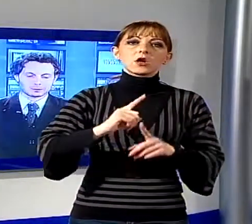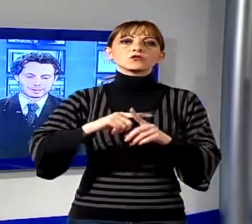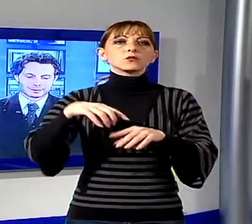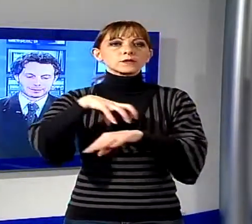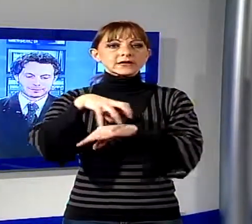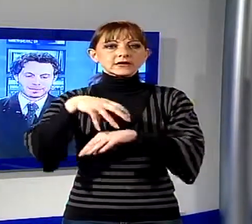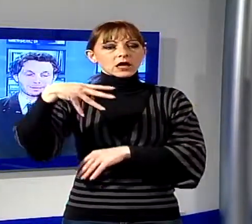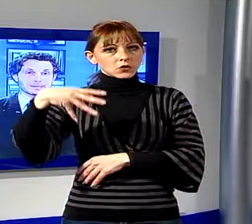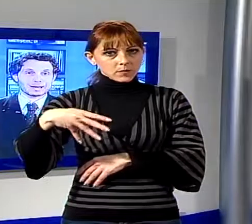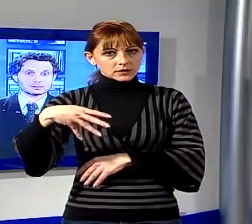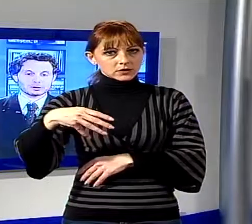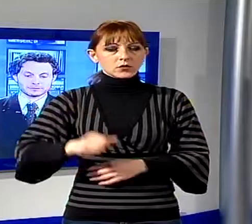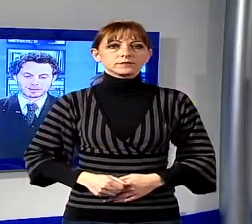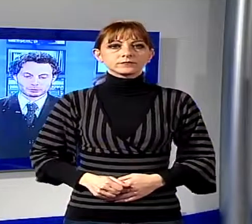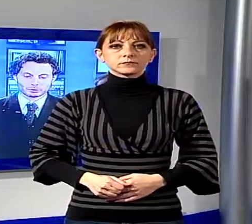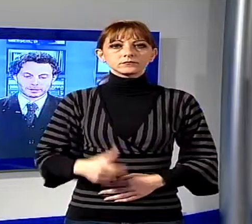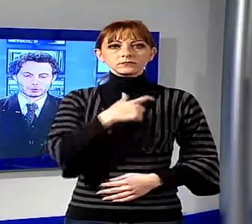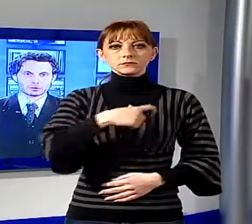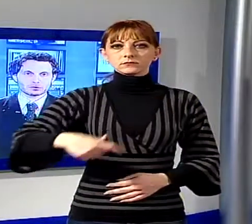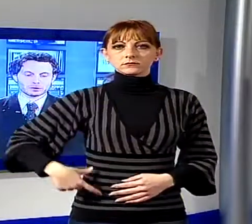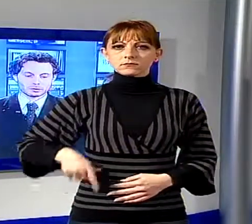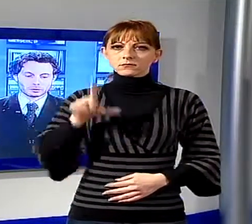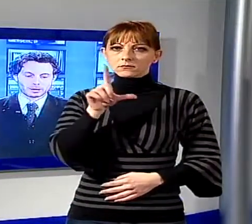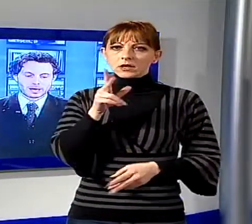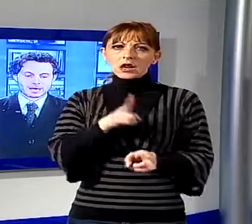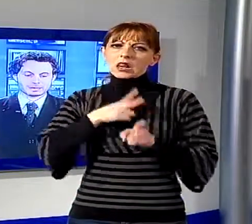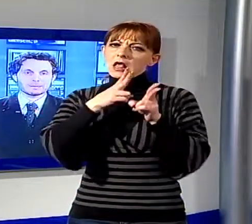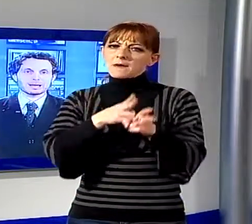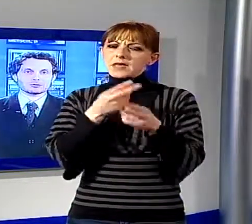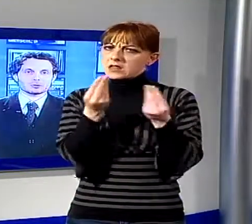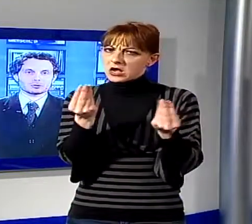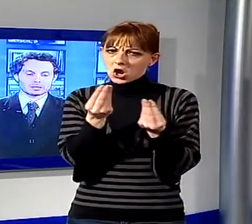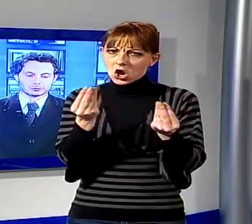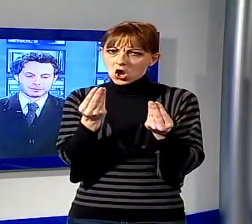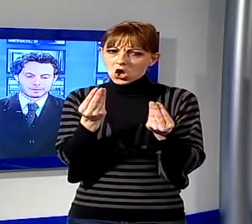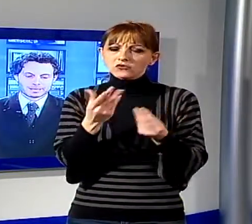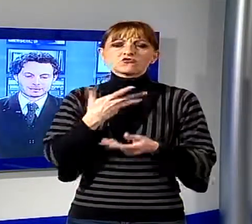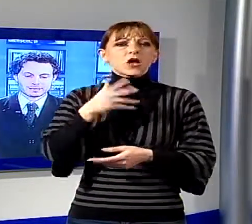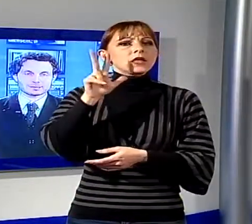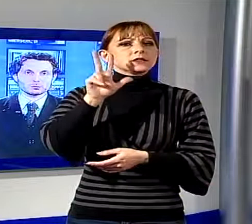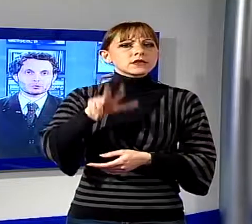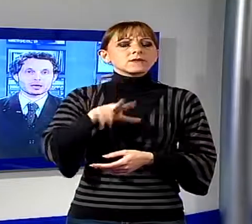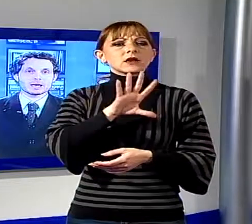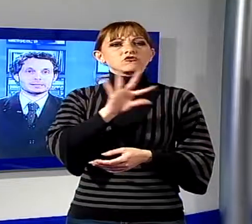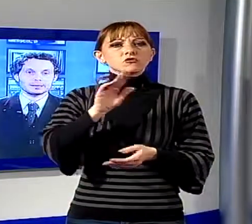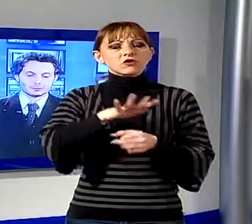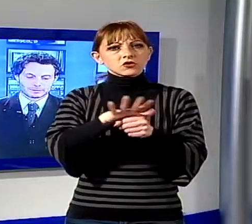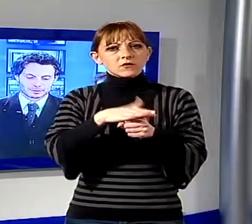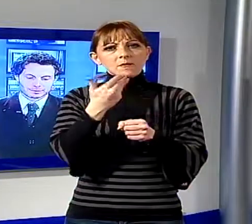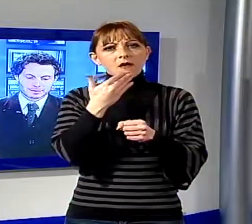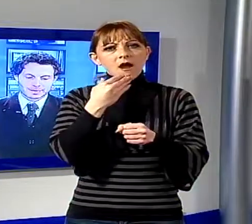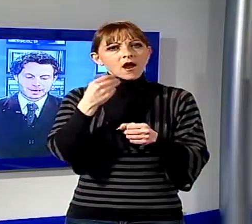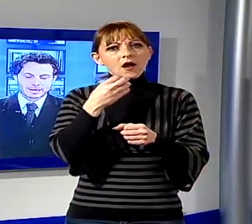Pietrasanta Lombardi si è lamentato del fatto che ad ora ci siano ancora 3.500 famiglie senza luce nella